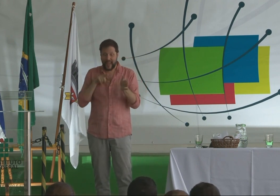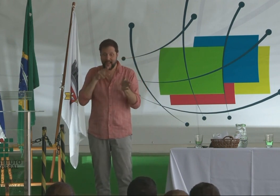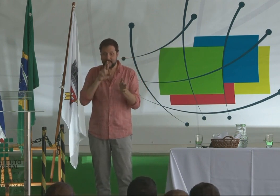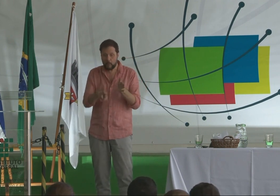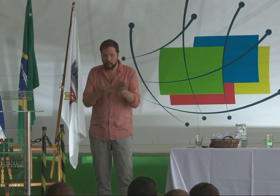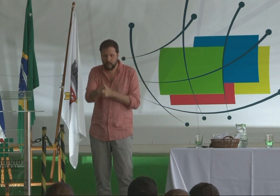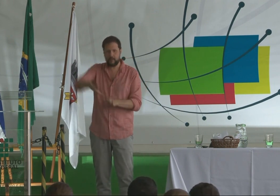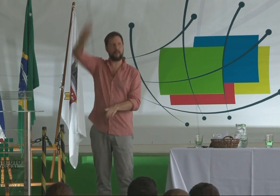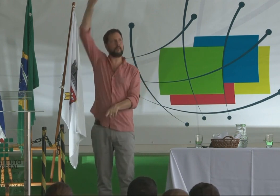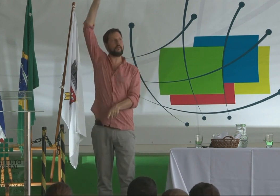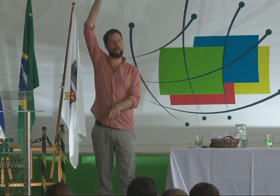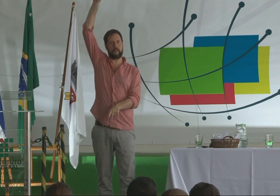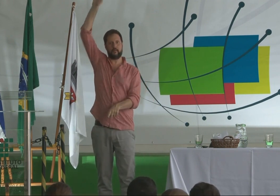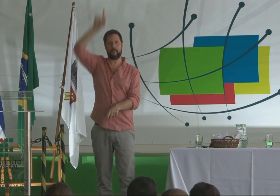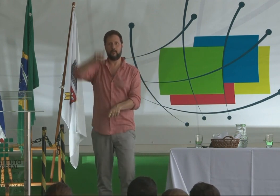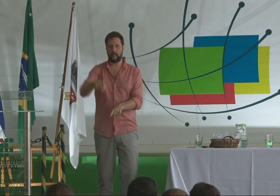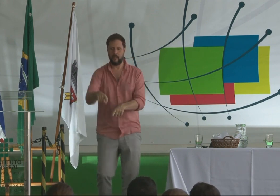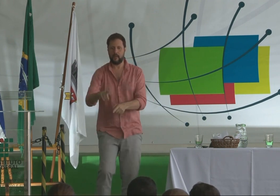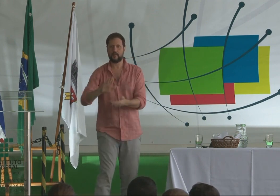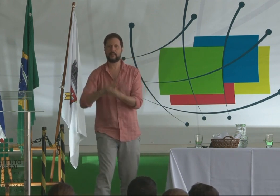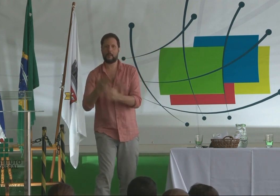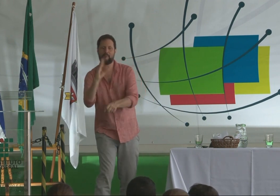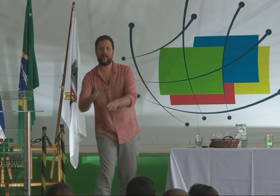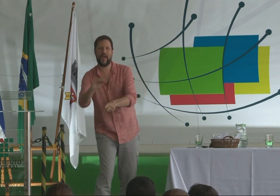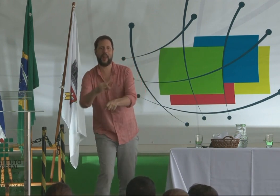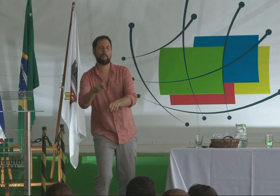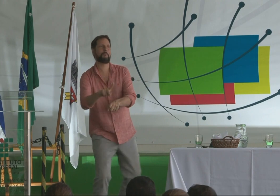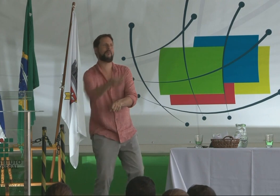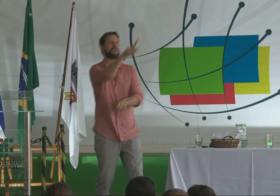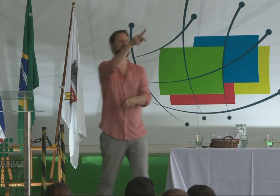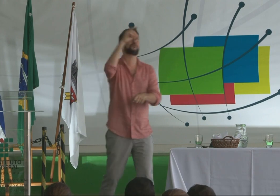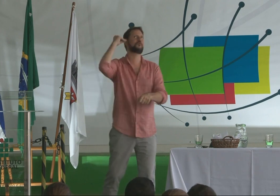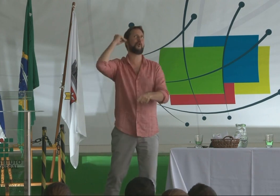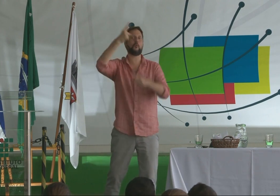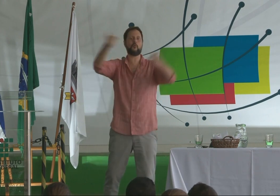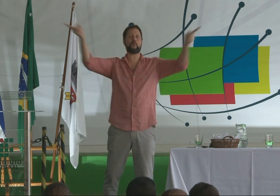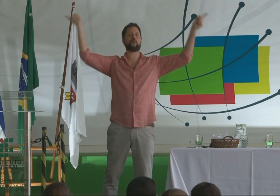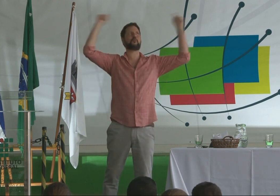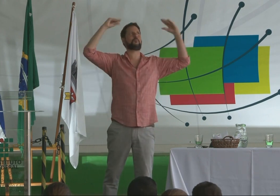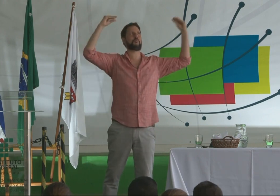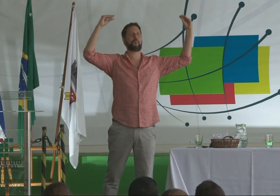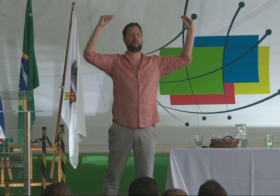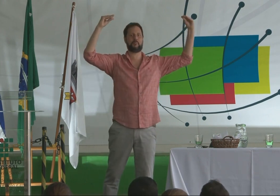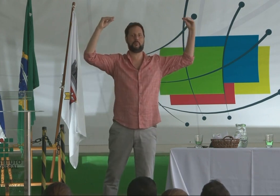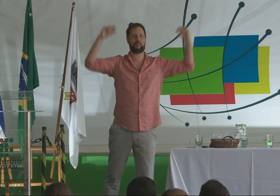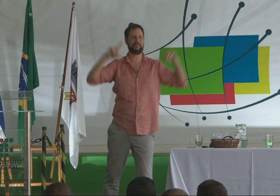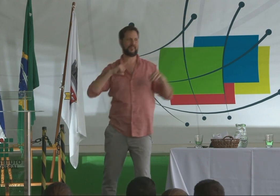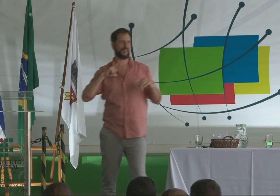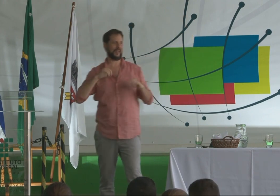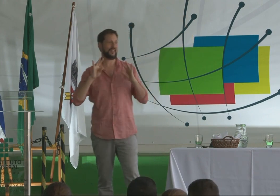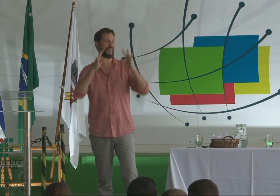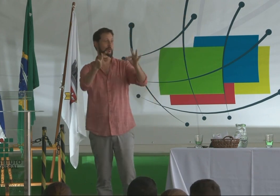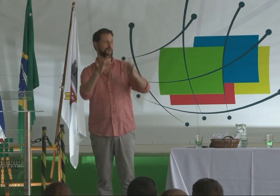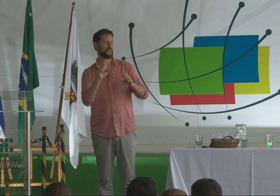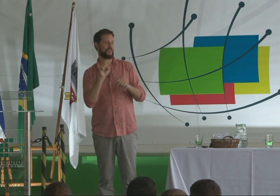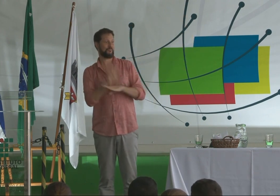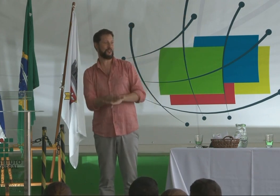e os fundos conseguem empenhar as duas cores, e conseguem participar ativamente da aula, em tempo real, por essas tecnologias específicas, porque todo mundo recebe